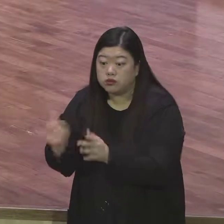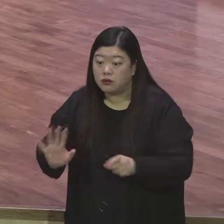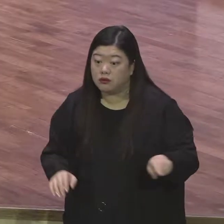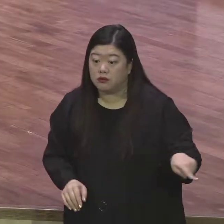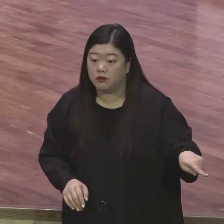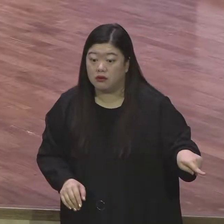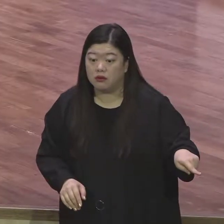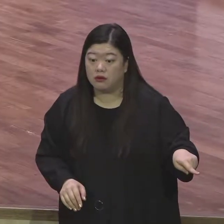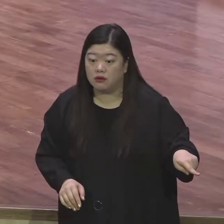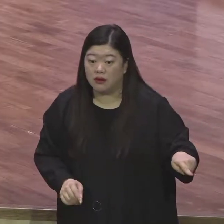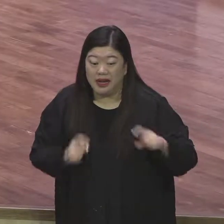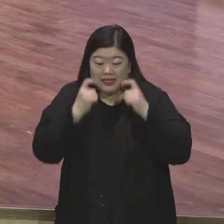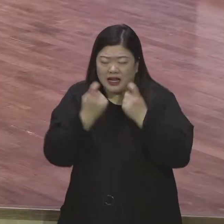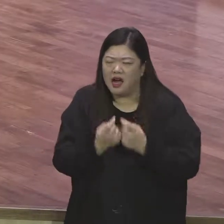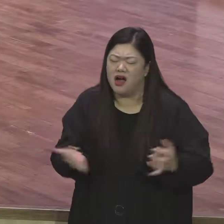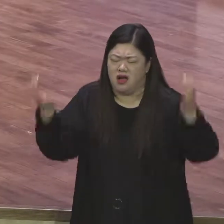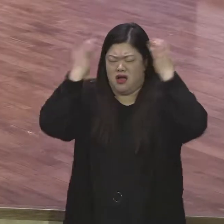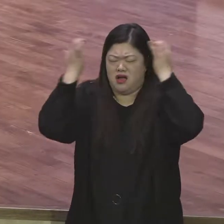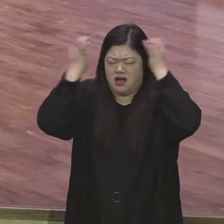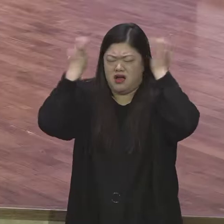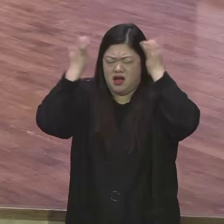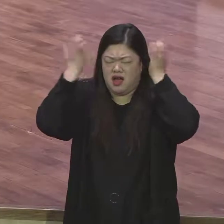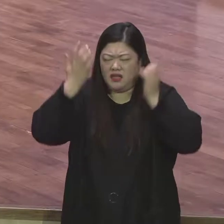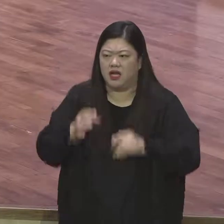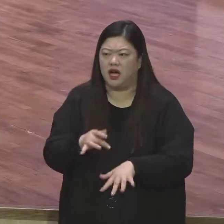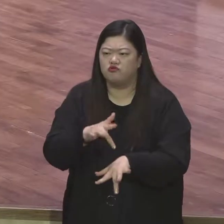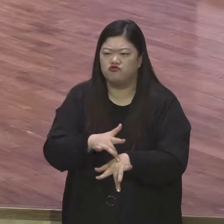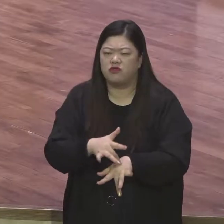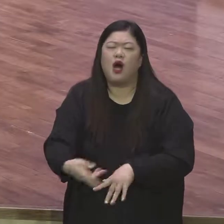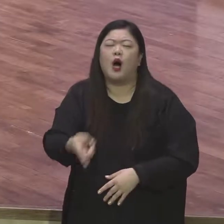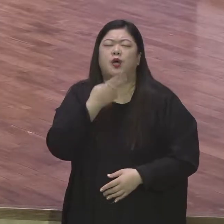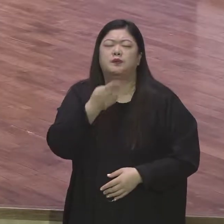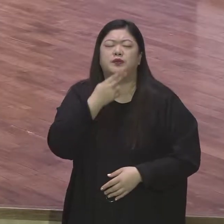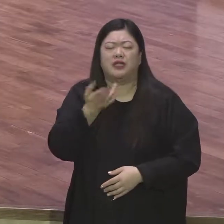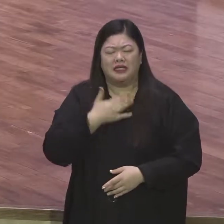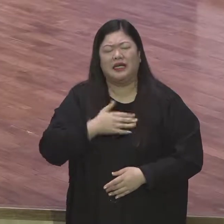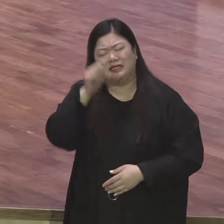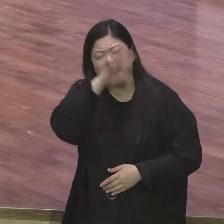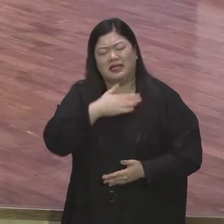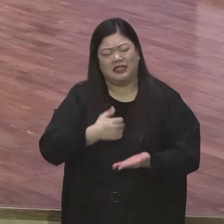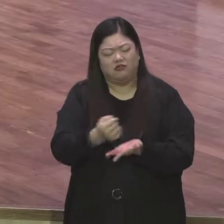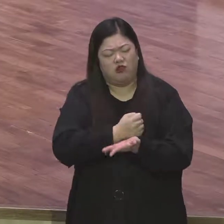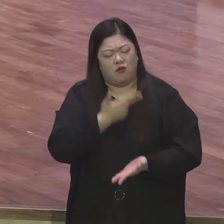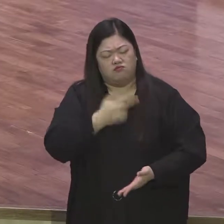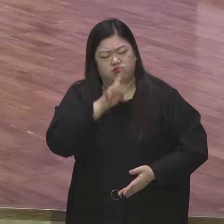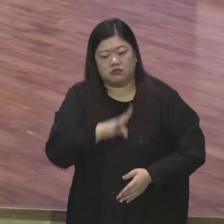어려움을 당하면서도 몰라. 그걸 왜 그래야 되는지 몰라. 영적인 걸 몰라가지고.